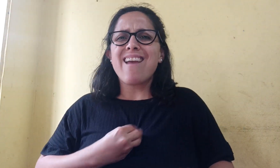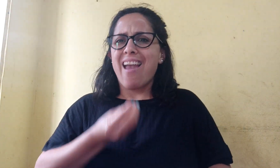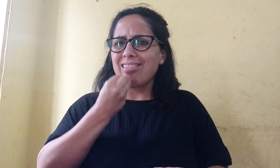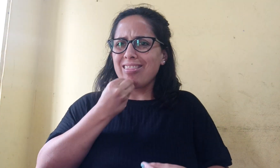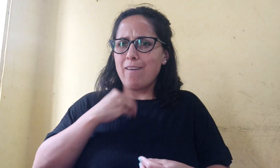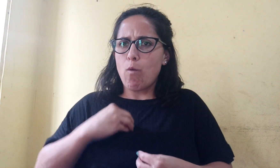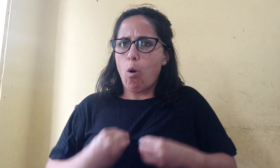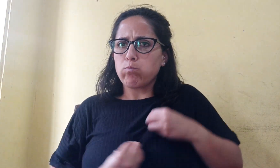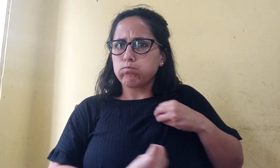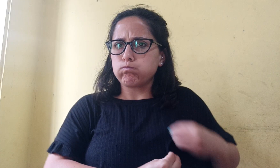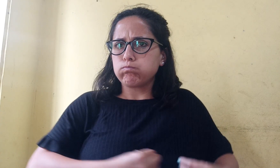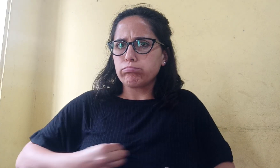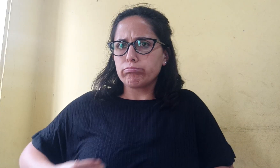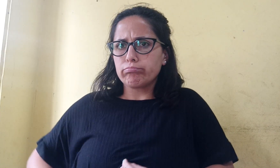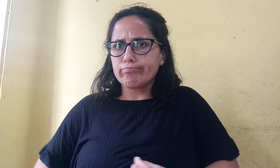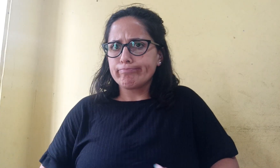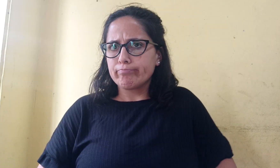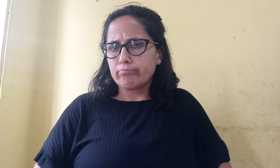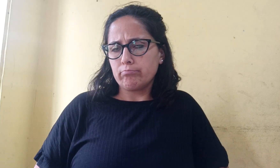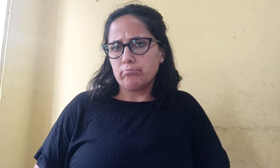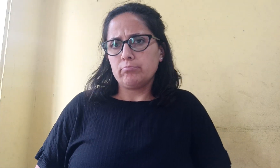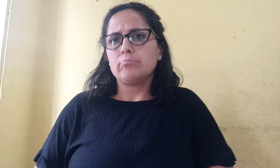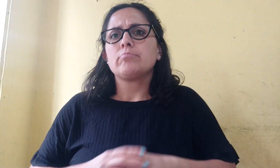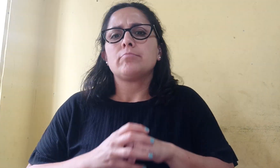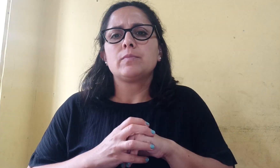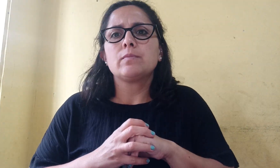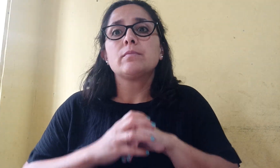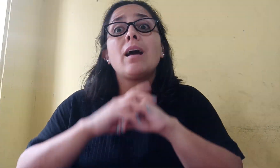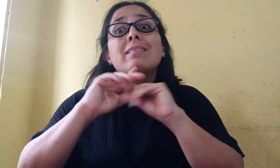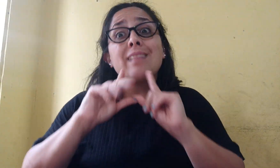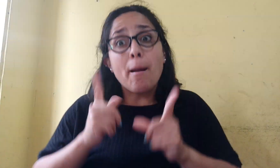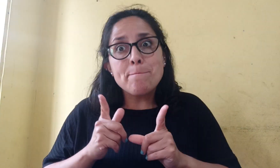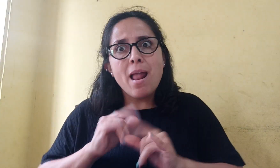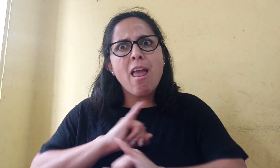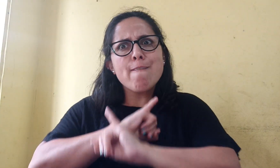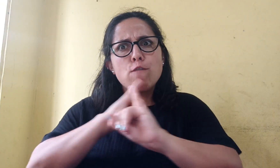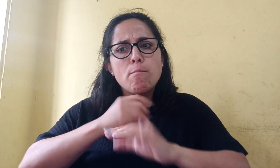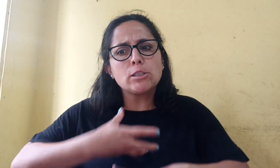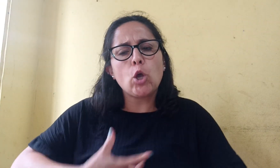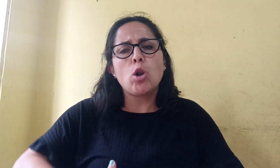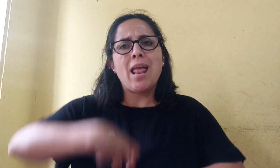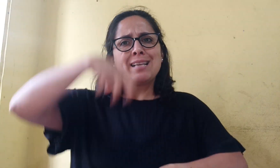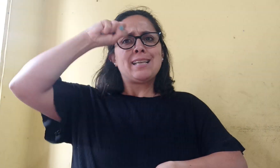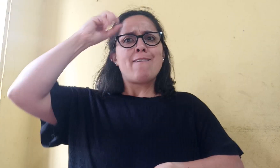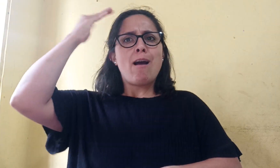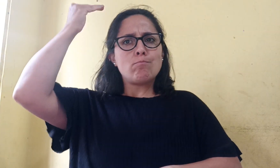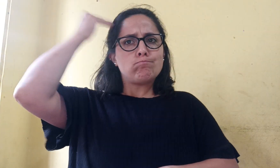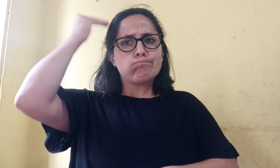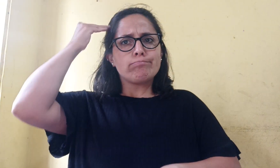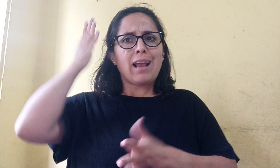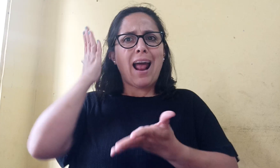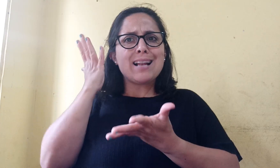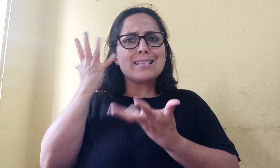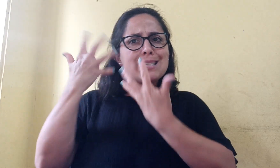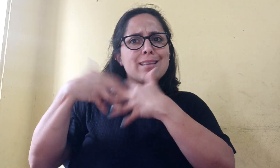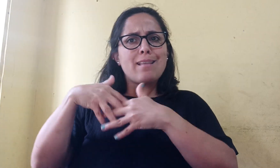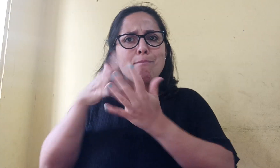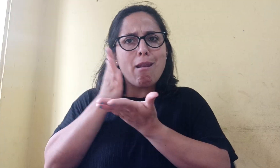y de los plexos entéricos, ¿sí? Que también va a llevar esta información hacia el sistema nervioso central. Muy bien, ahora